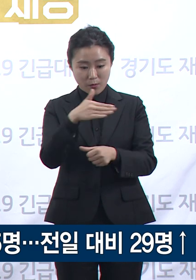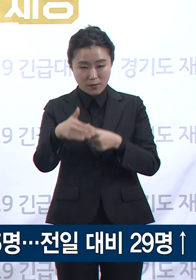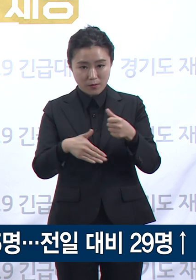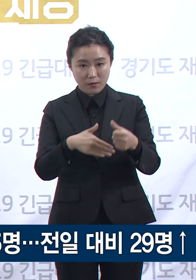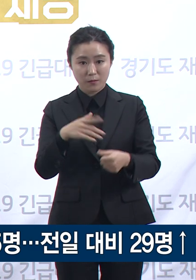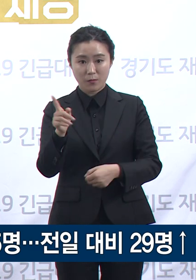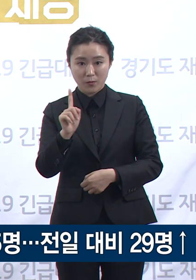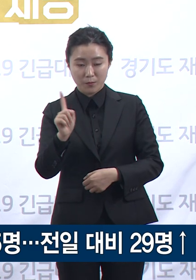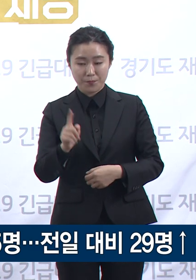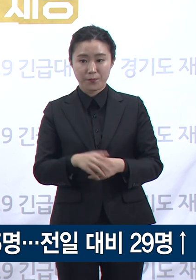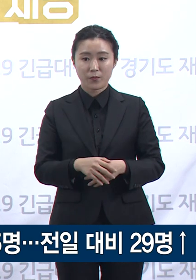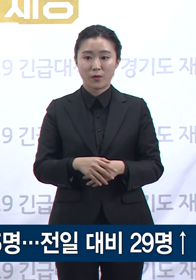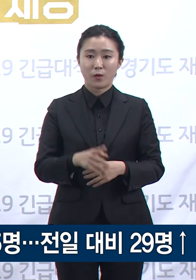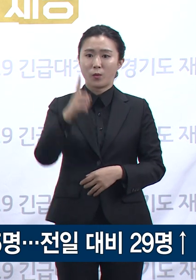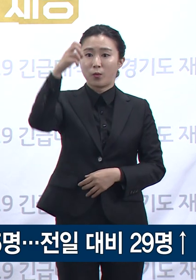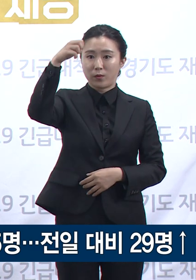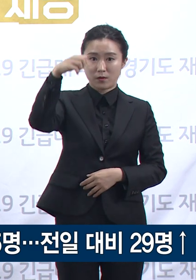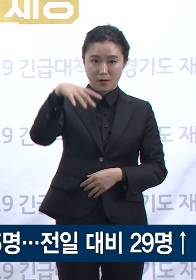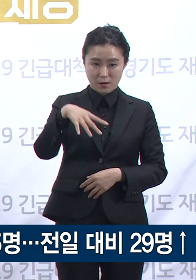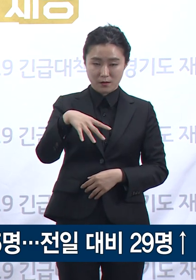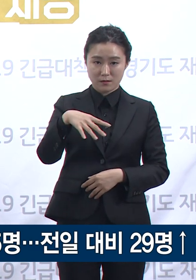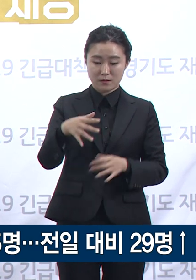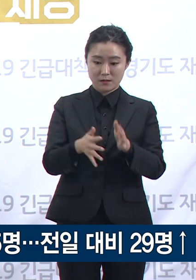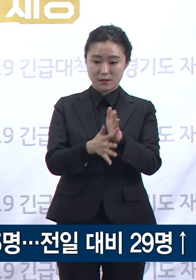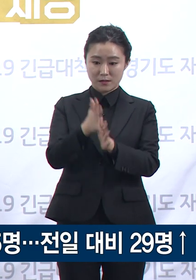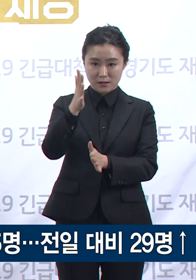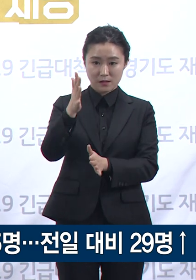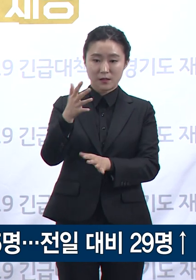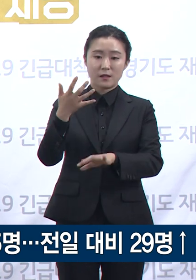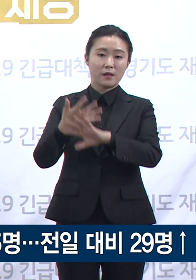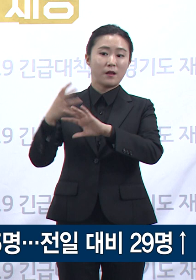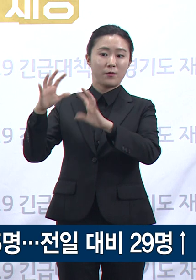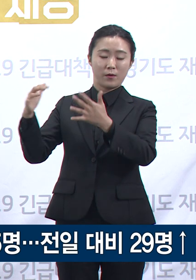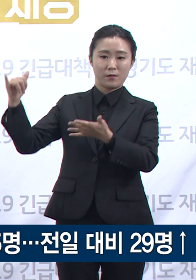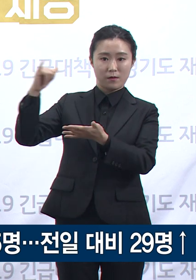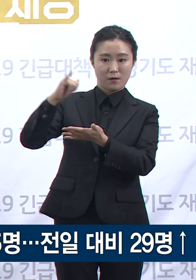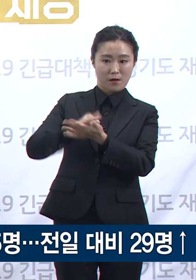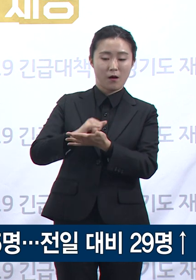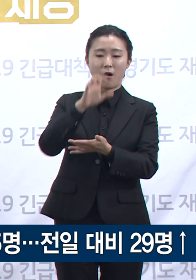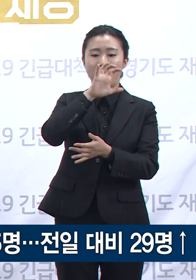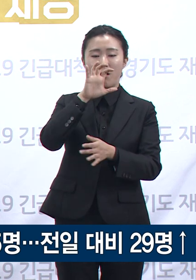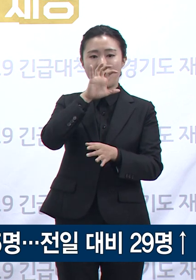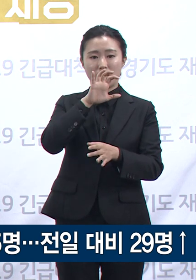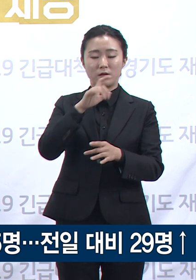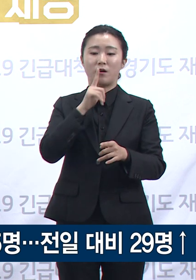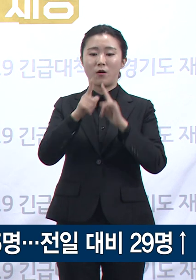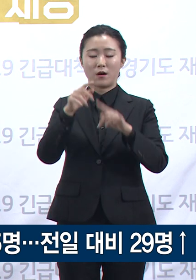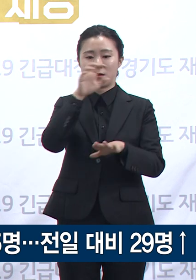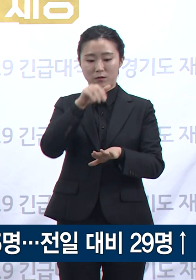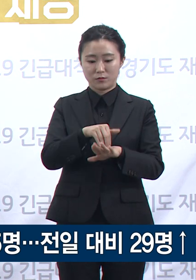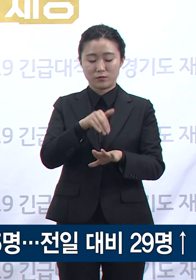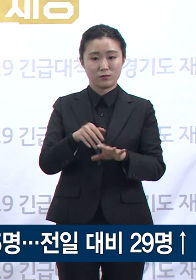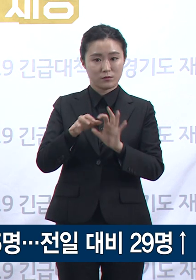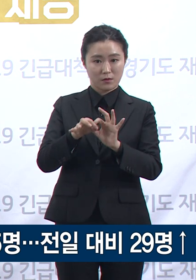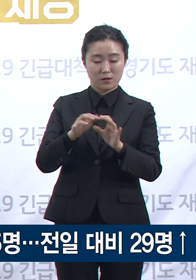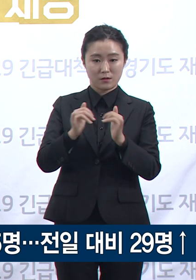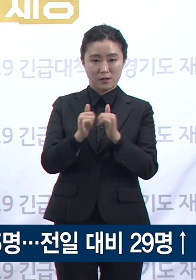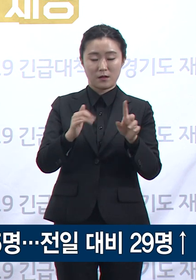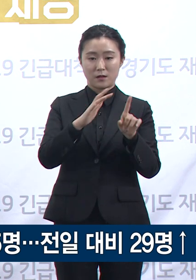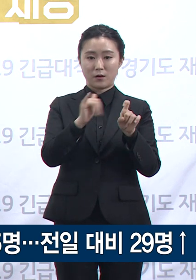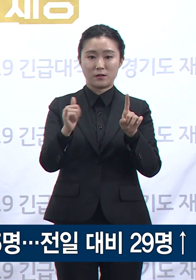고양시 네팔 해외 유입 어학 연수 관련돼서 11명, 수원시 스포츠센터 관련된